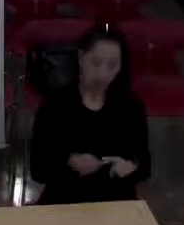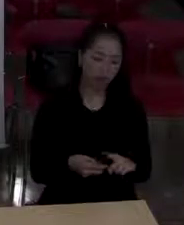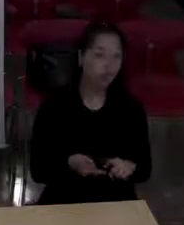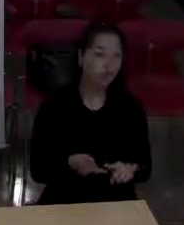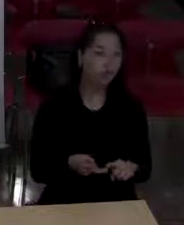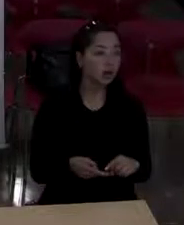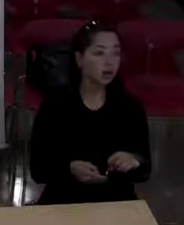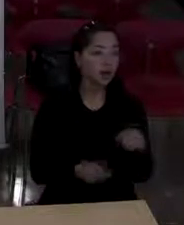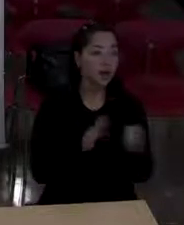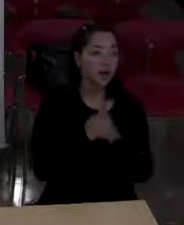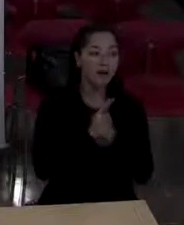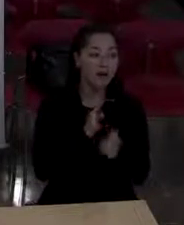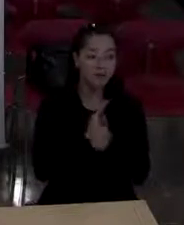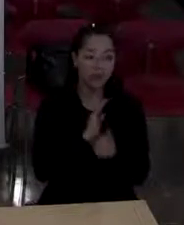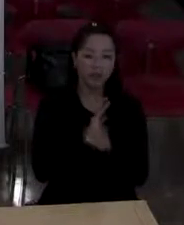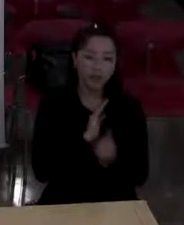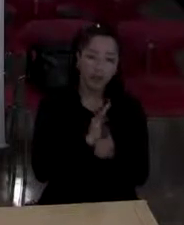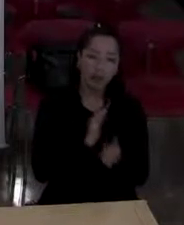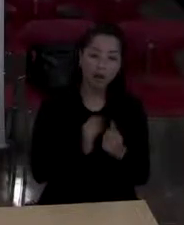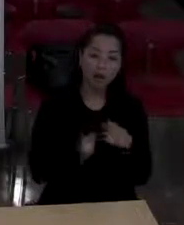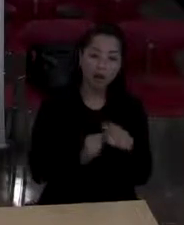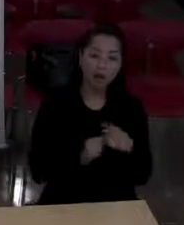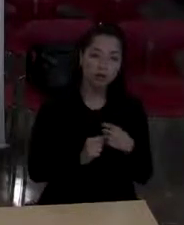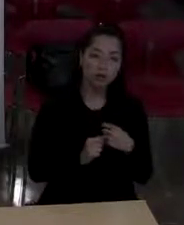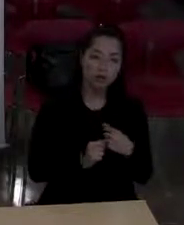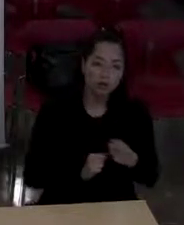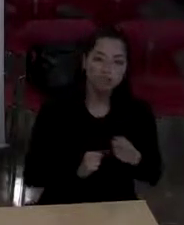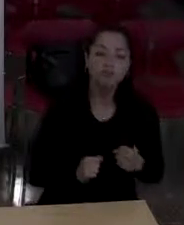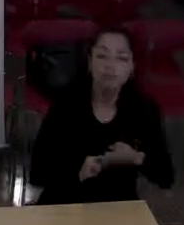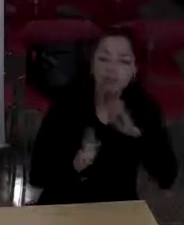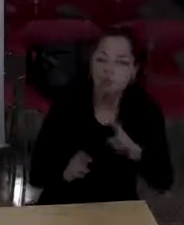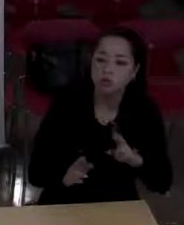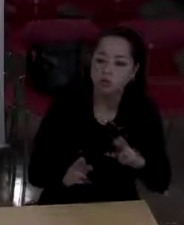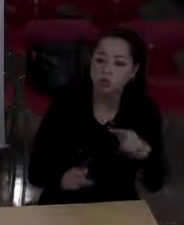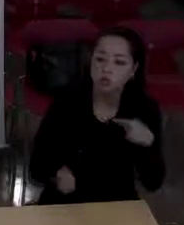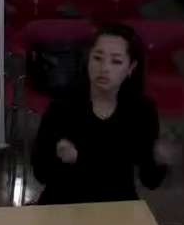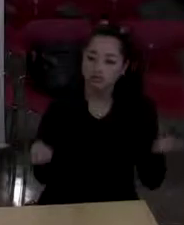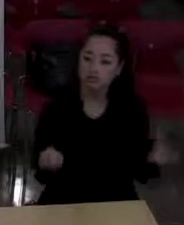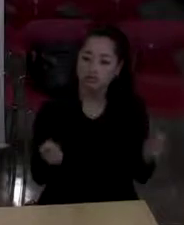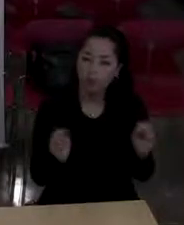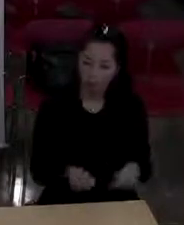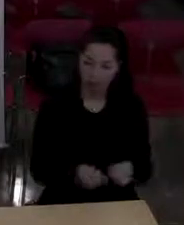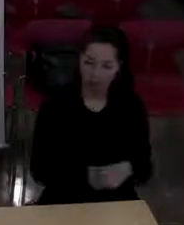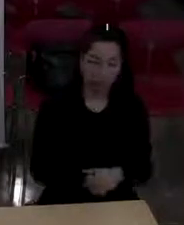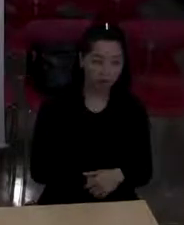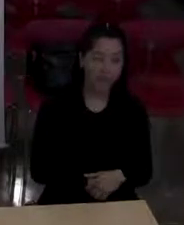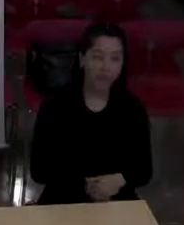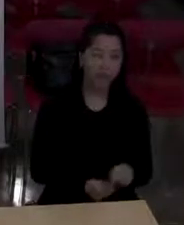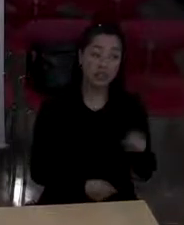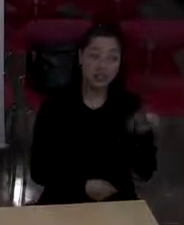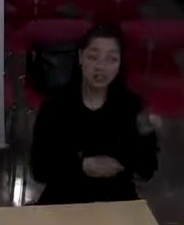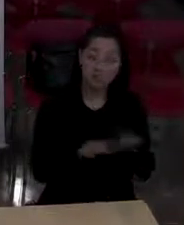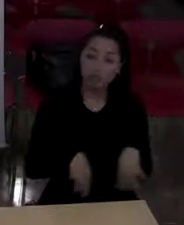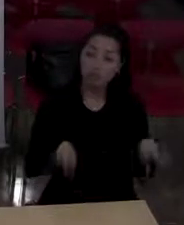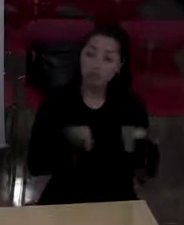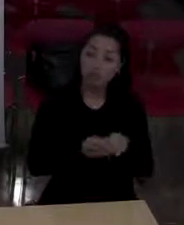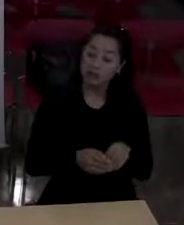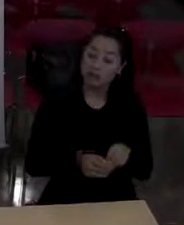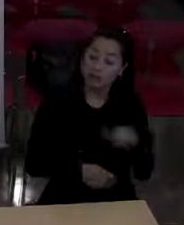competencia adquieren la habilidad de medir o moderar sus reacciones. Como les decía, aquí tiene que ver mucho la disciplina y